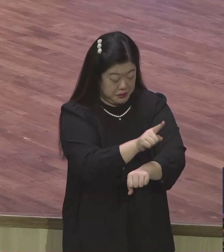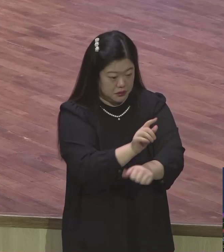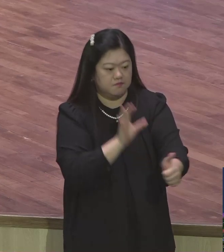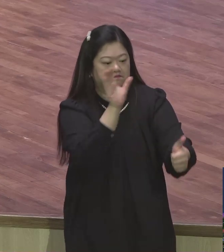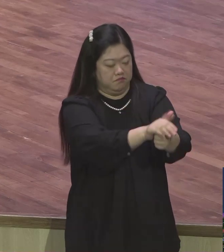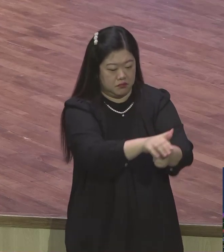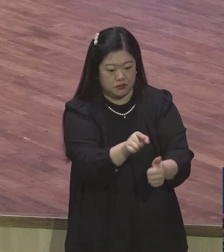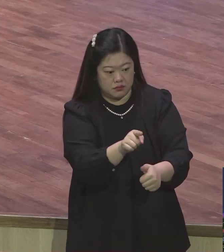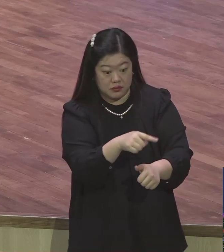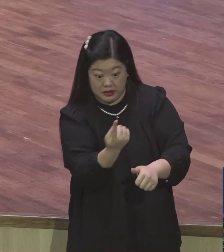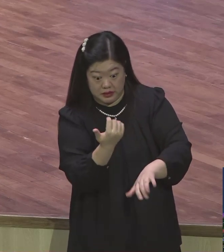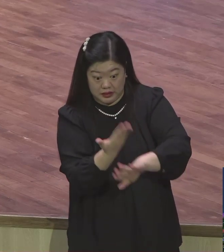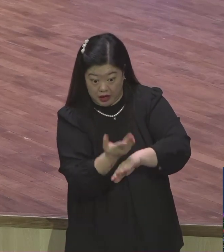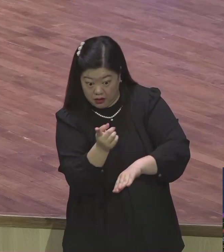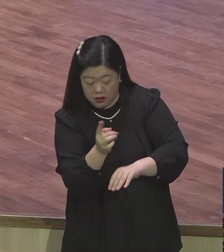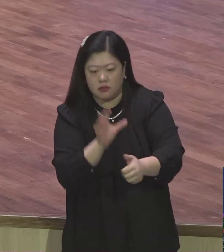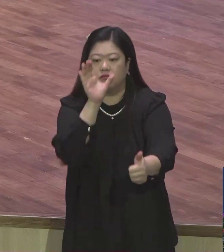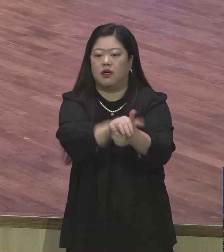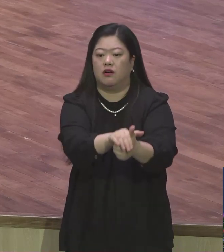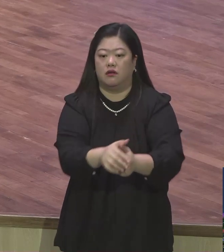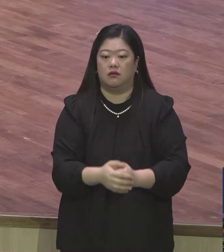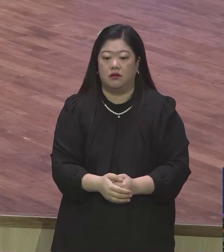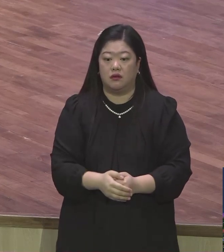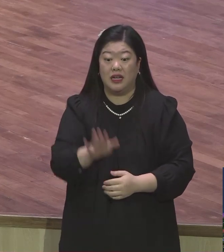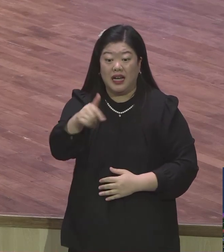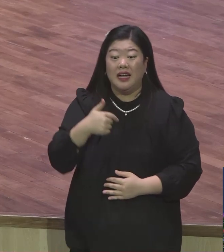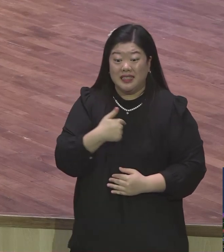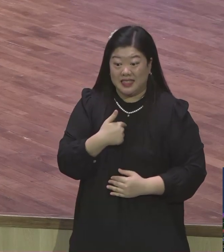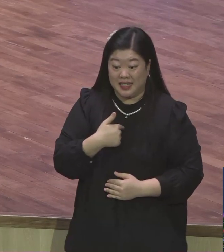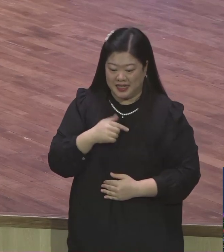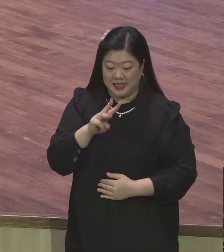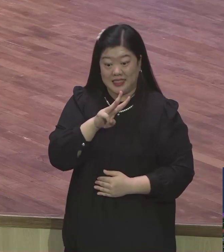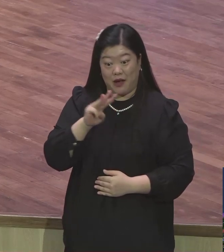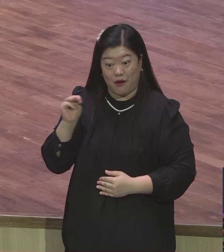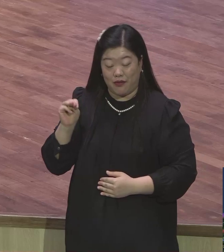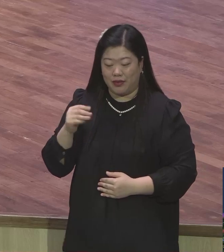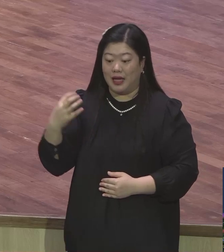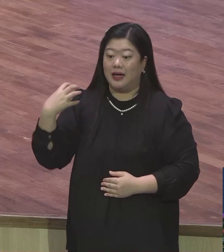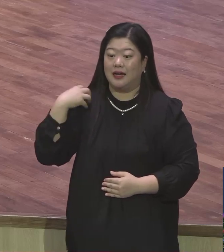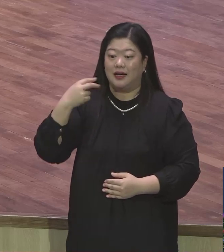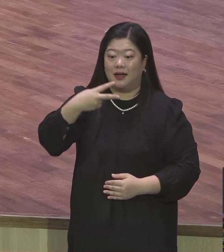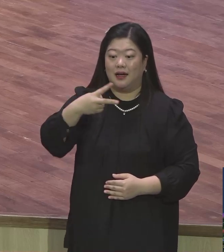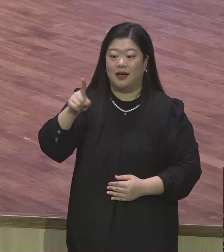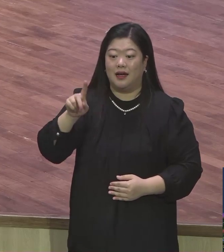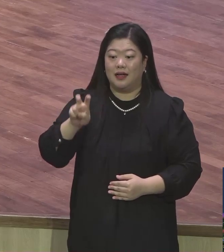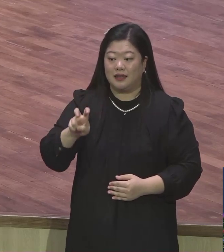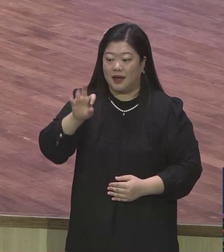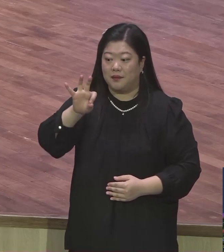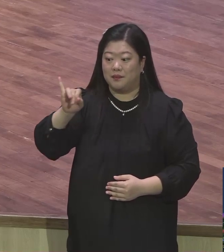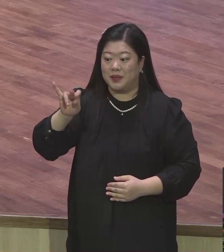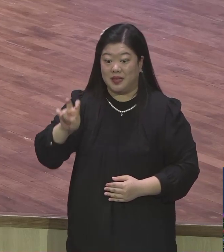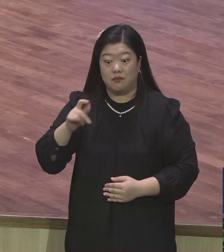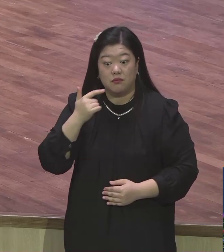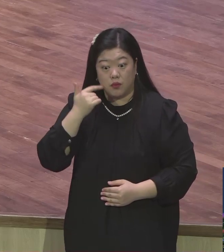거예요. 저는 이 교회 단임 목사지만 잘 몰라요. 어떤 때는 심지어 주보보고 알아요. 오,